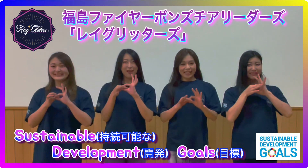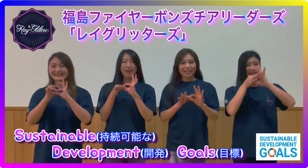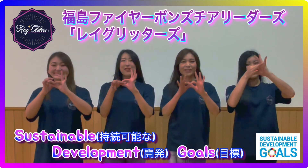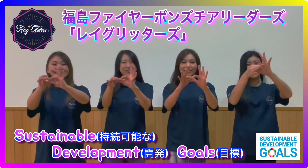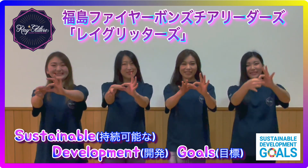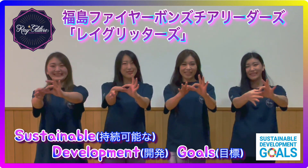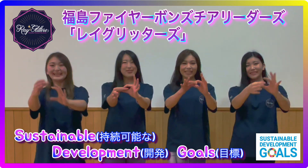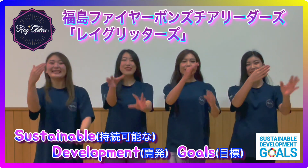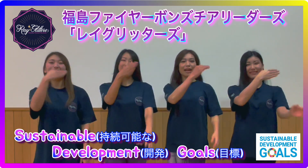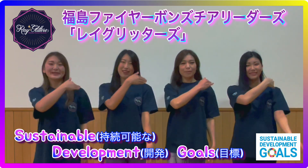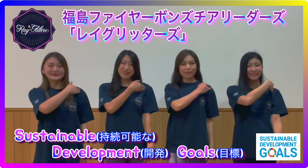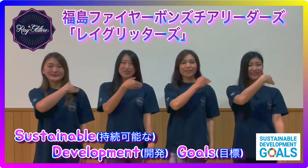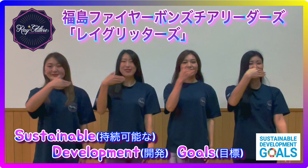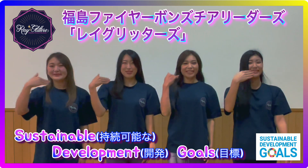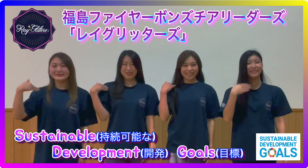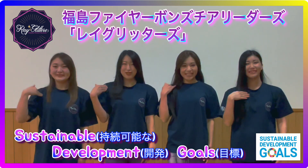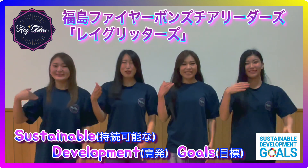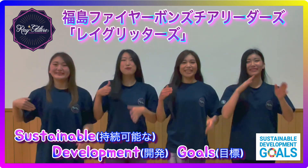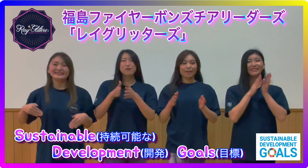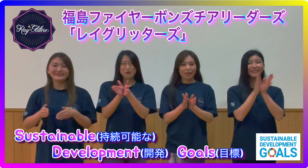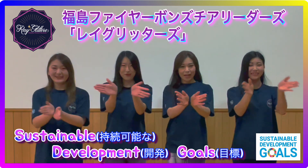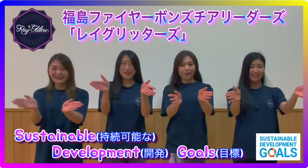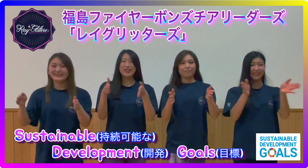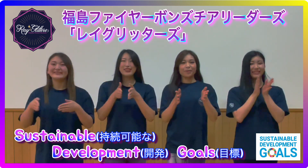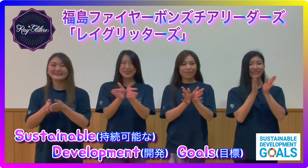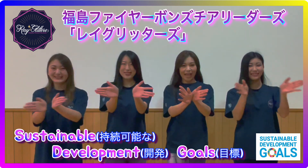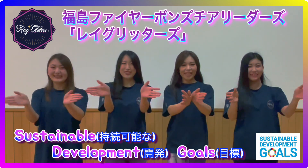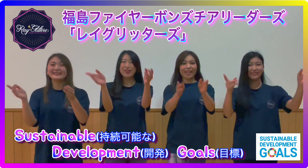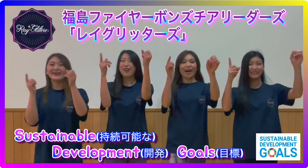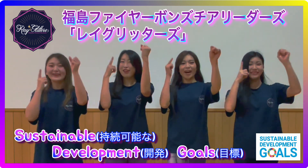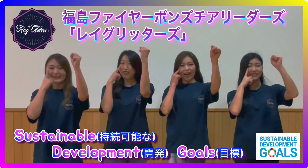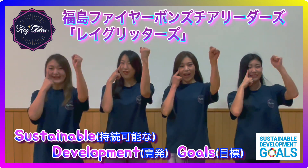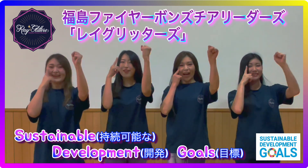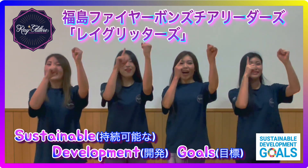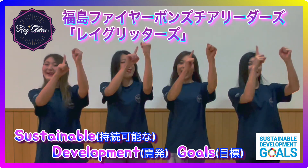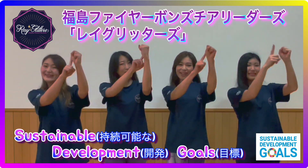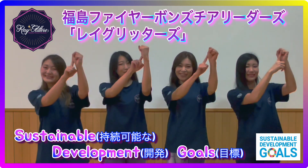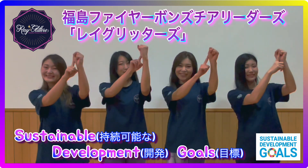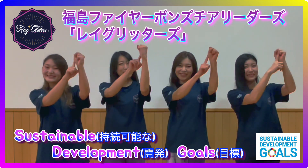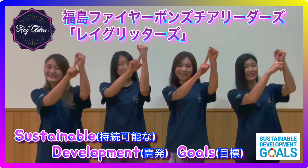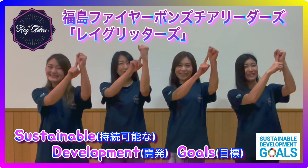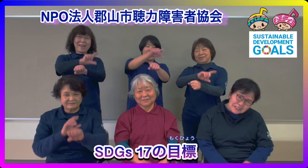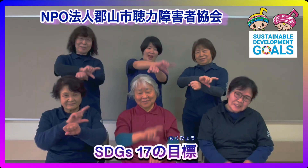サステイナブルディベロップメントゴールズ